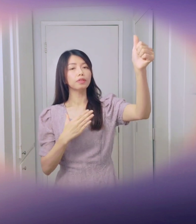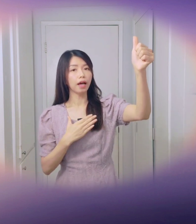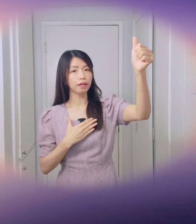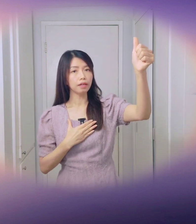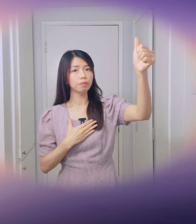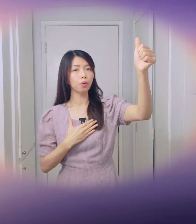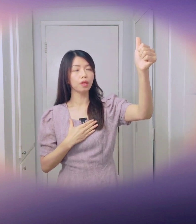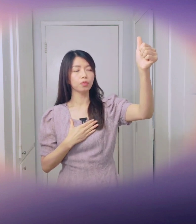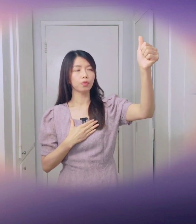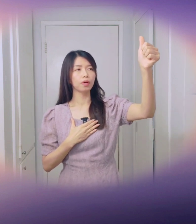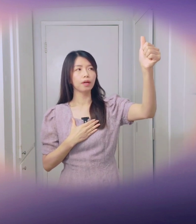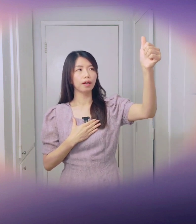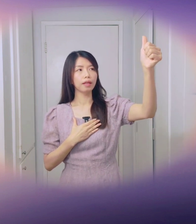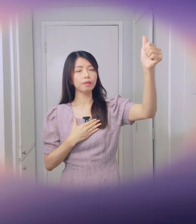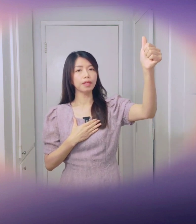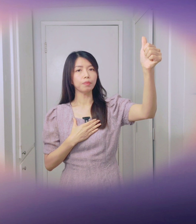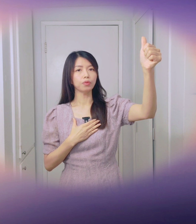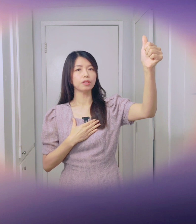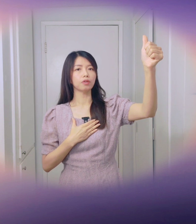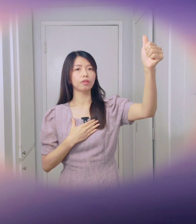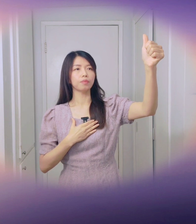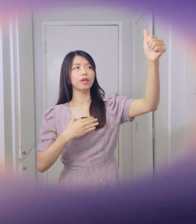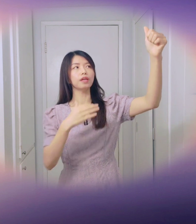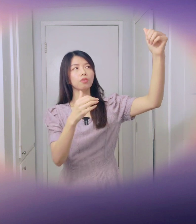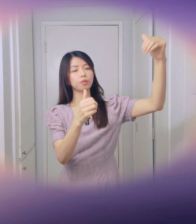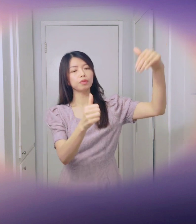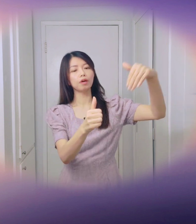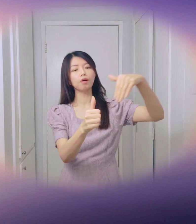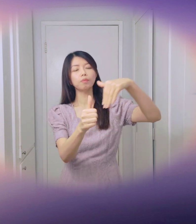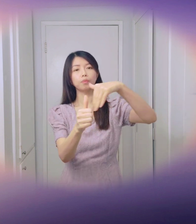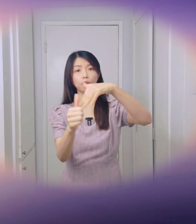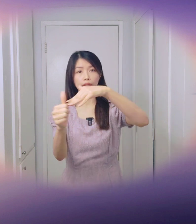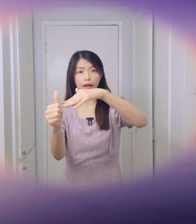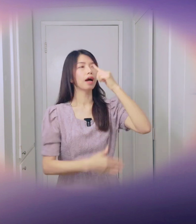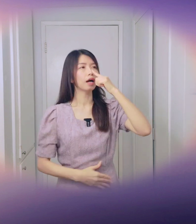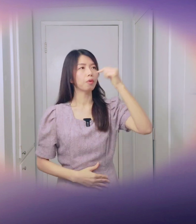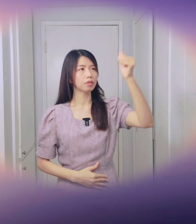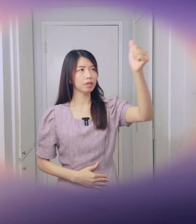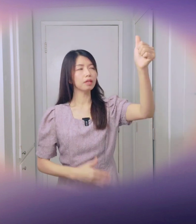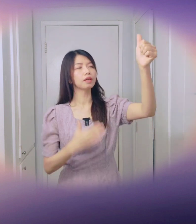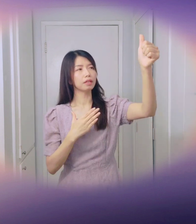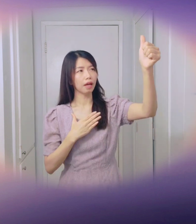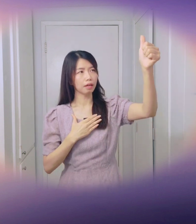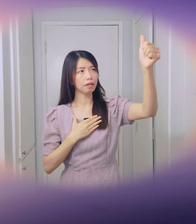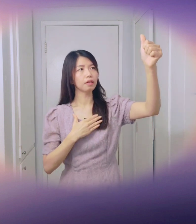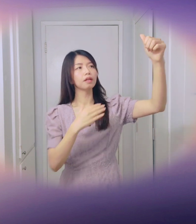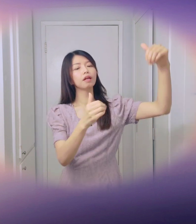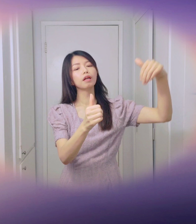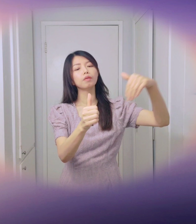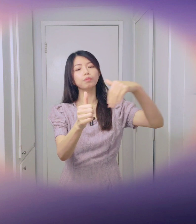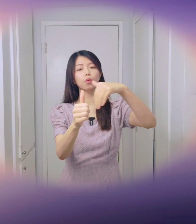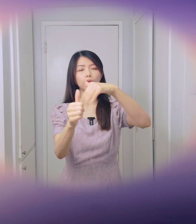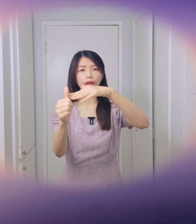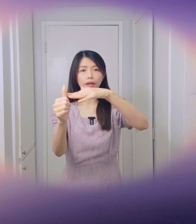하시고 나를 보내줘. 하나님이 나를 보내시는 거기 때문에 여기서부터 보내다. 아버지 나를